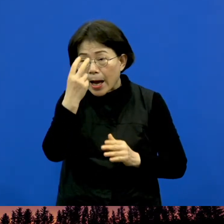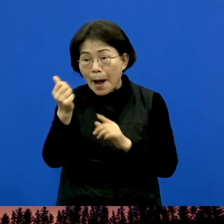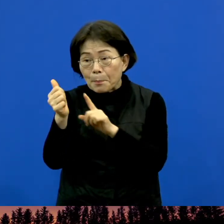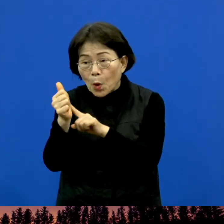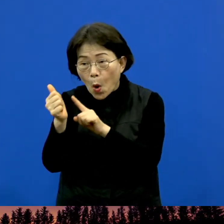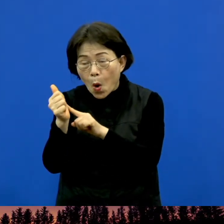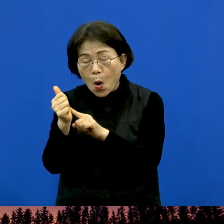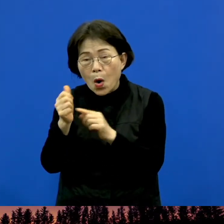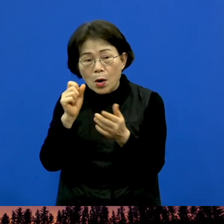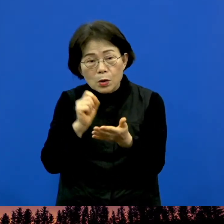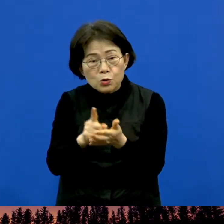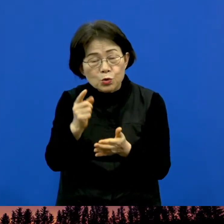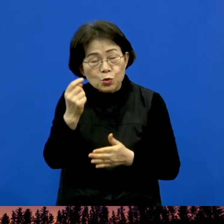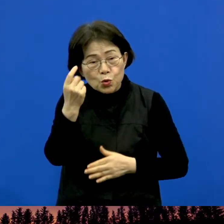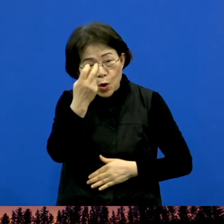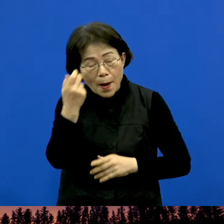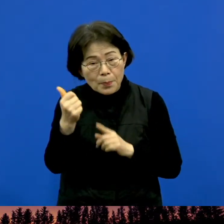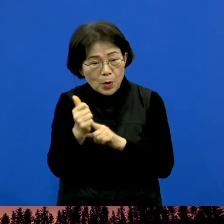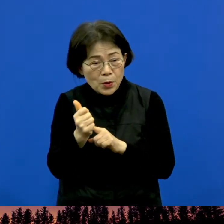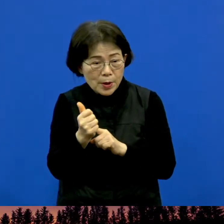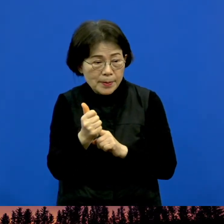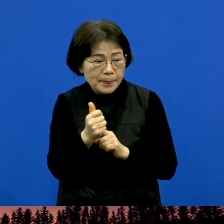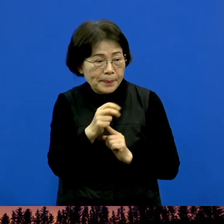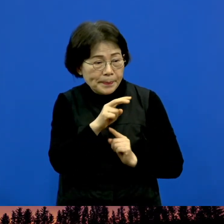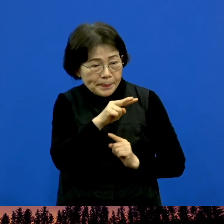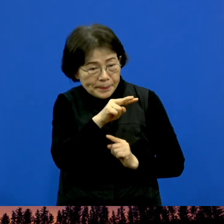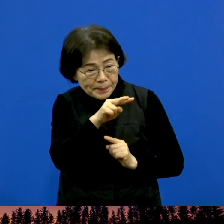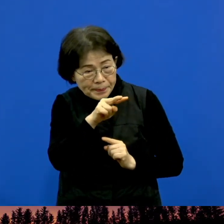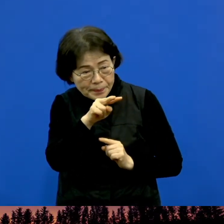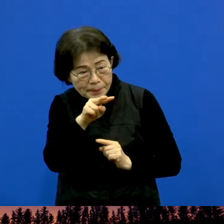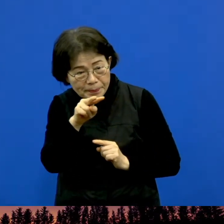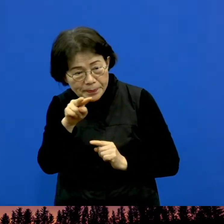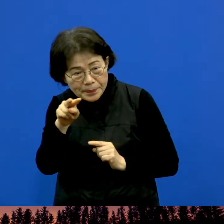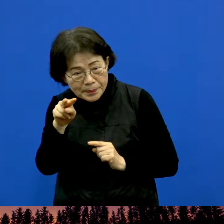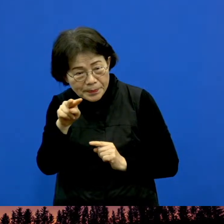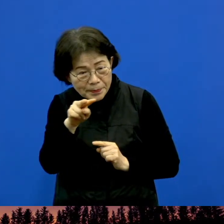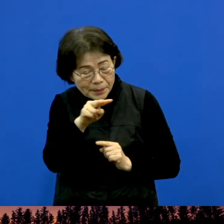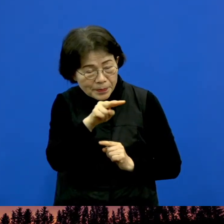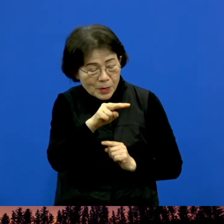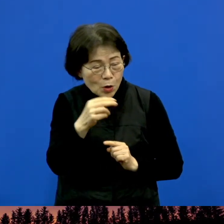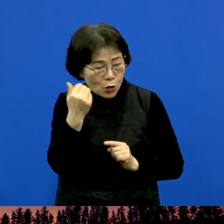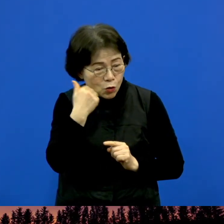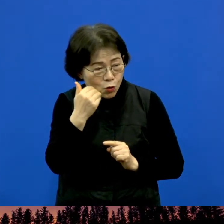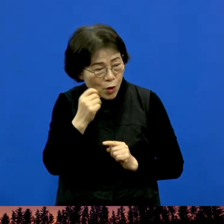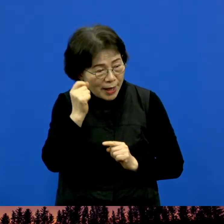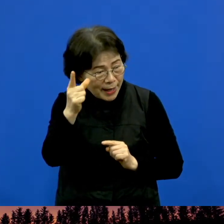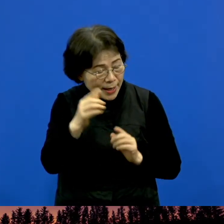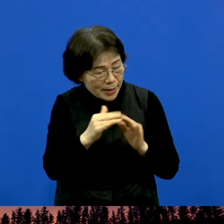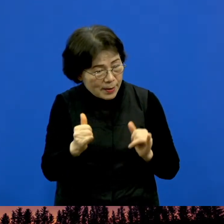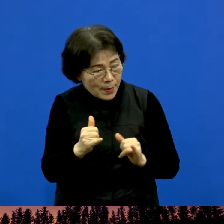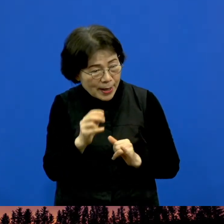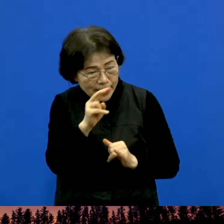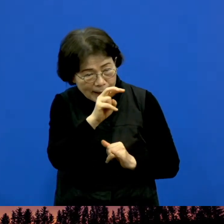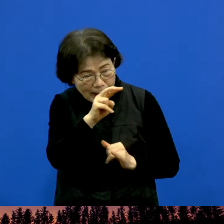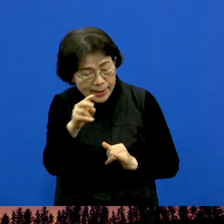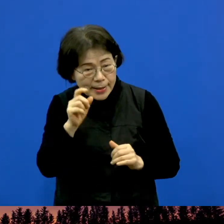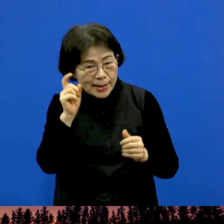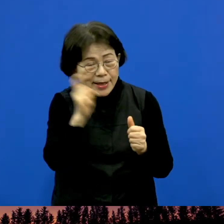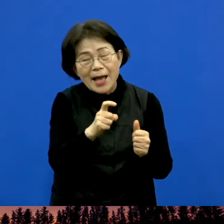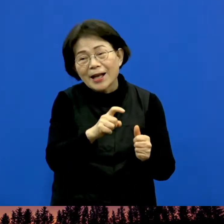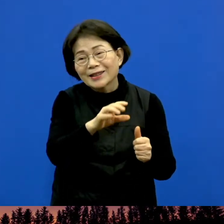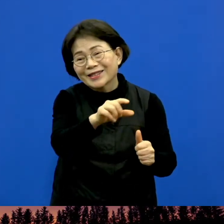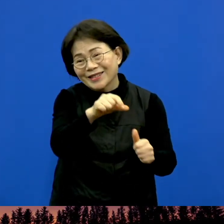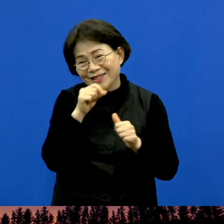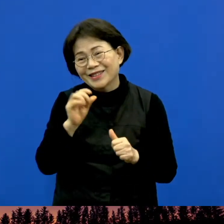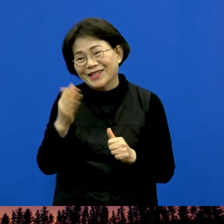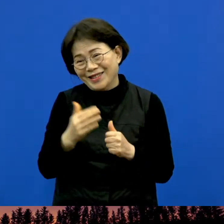축구 감독이든지 계속 뭐예요? 사람 찾는 거예요. 사람. 그래서 이번에도 월드컵 때